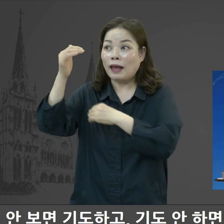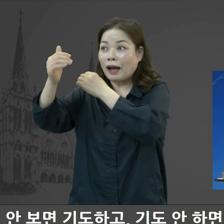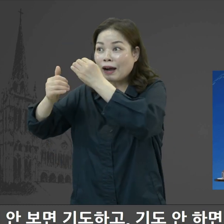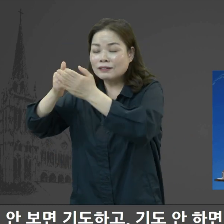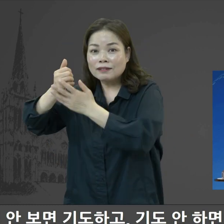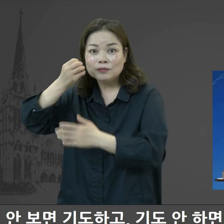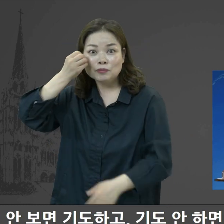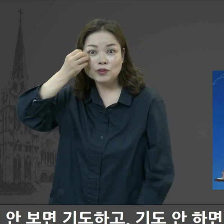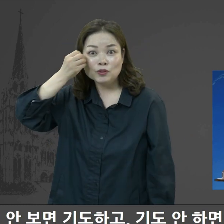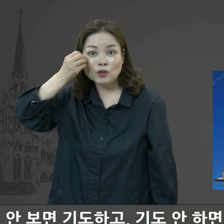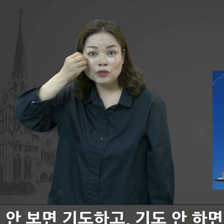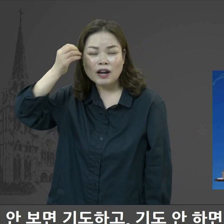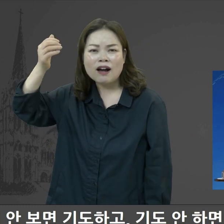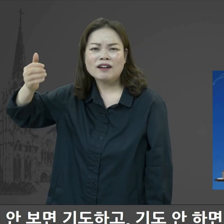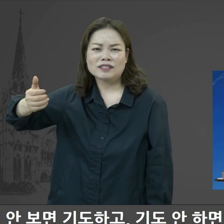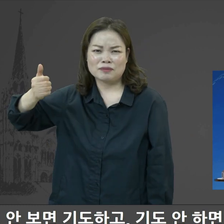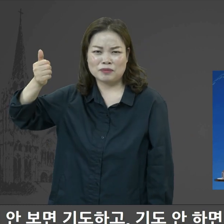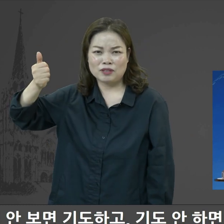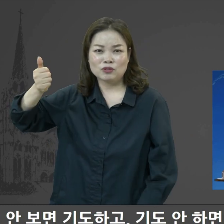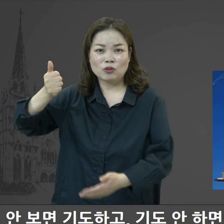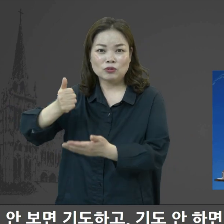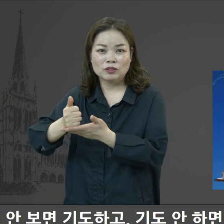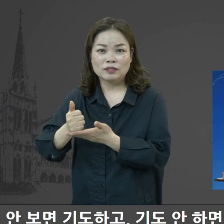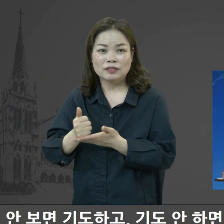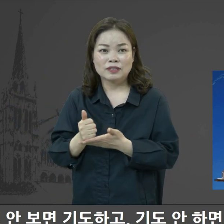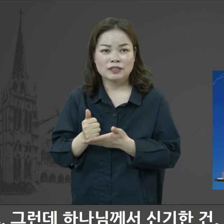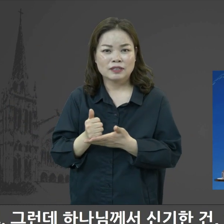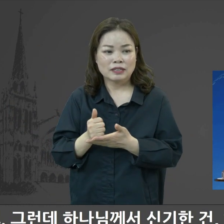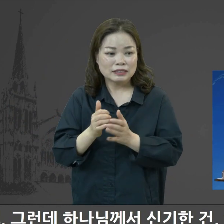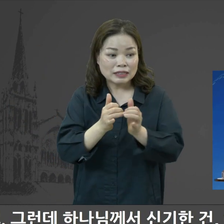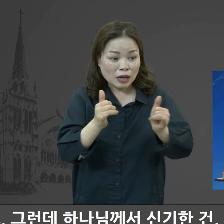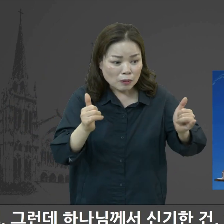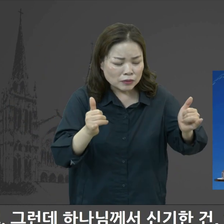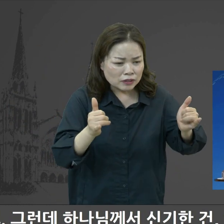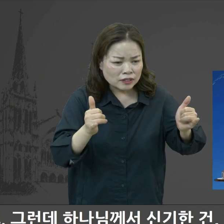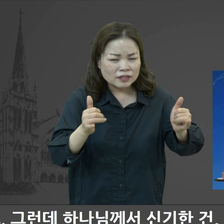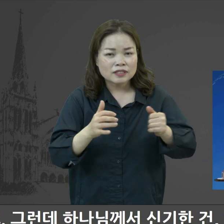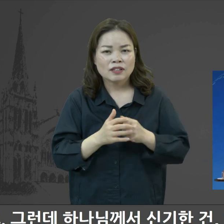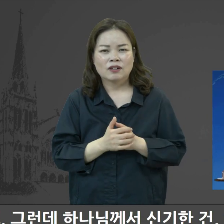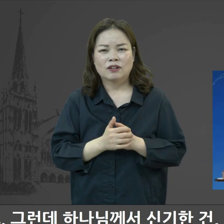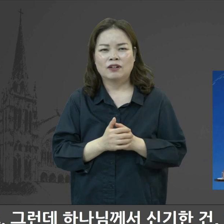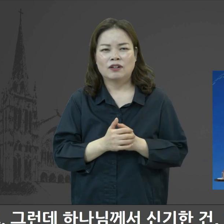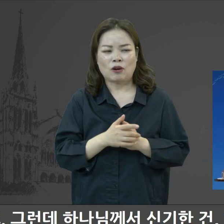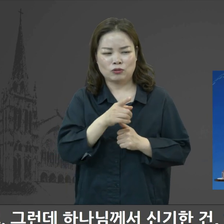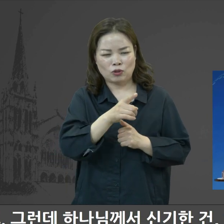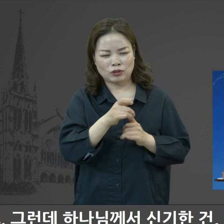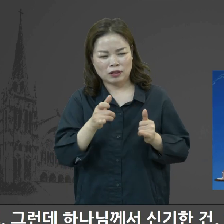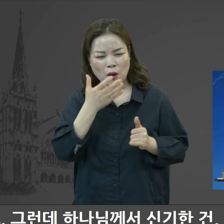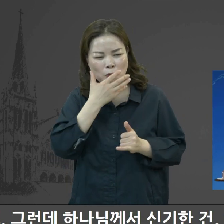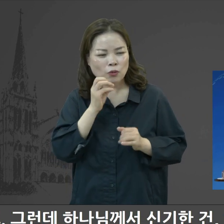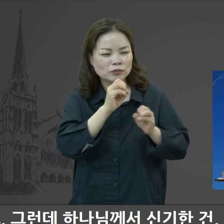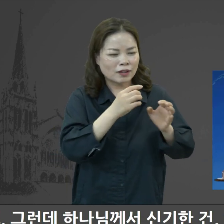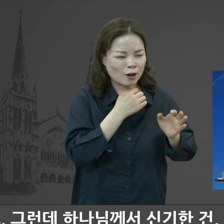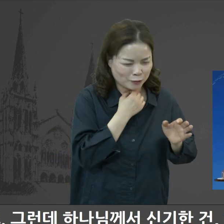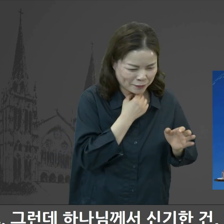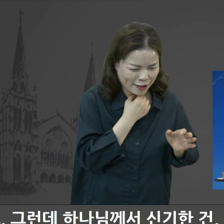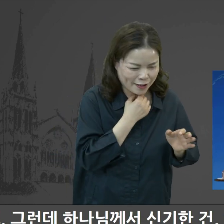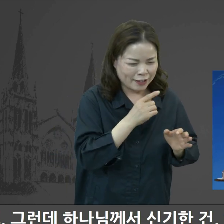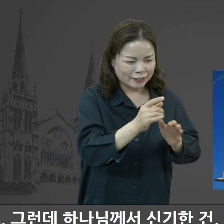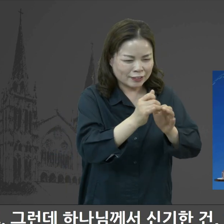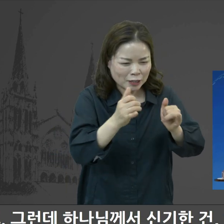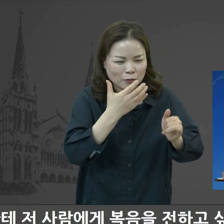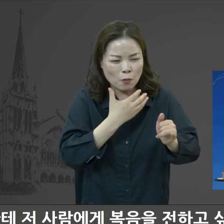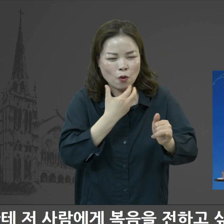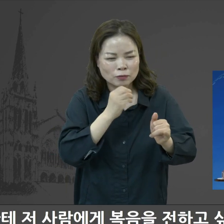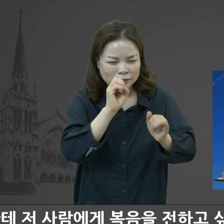하나님께서 신기한 건, 하나님께서요 정말 이렇게 사람들한테, 이렇게 사람들이 저 사람한테 복음을 전하고 싶다, 저